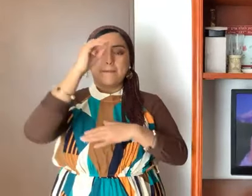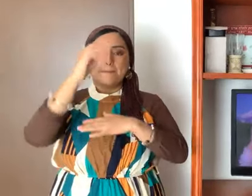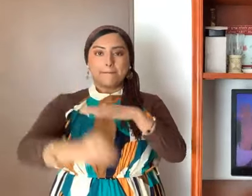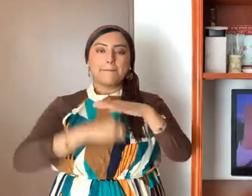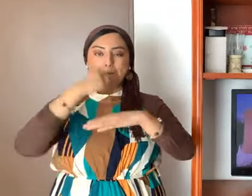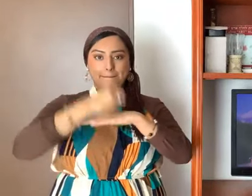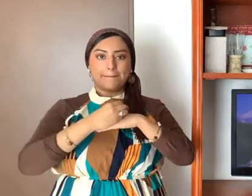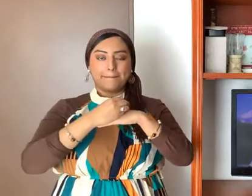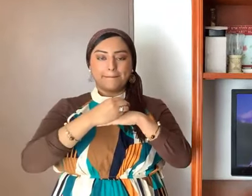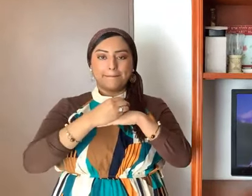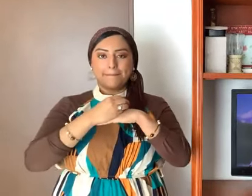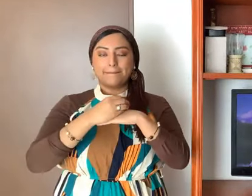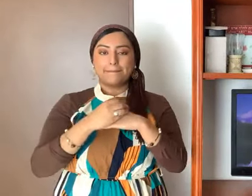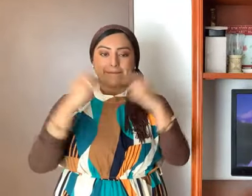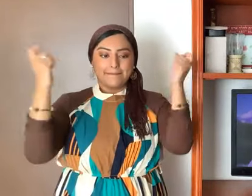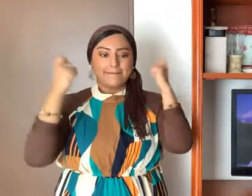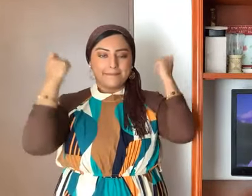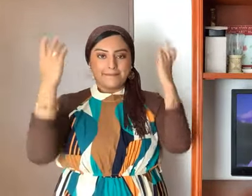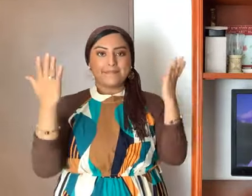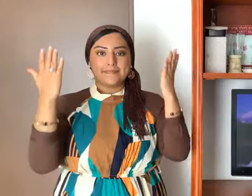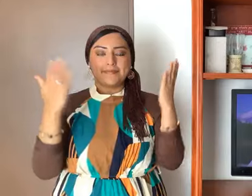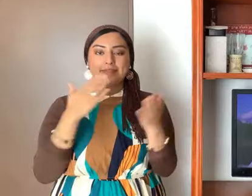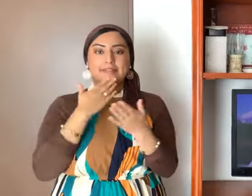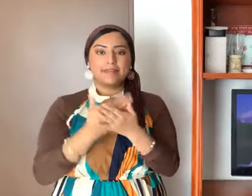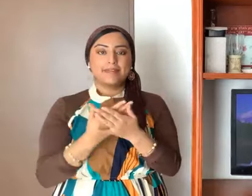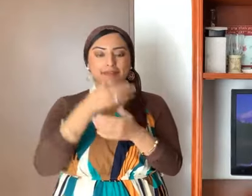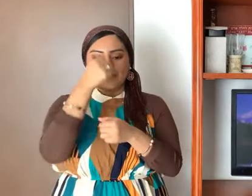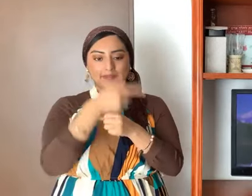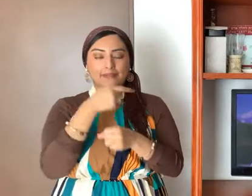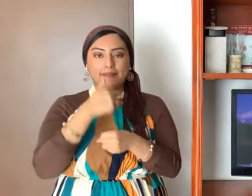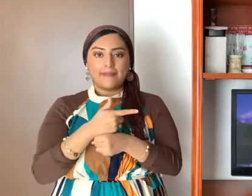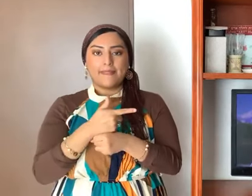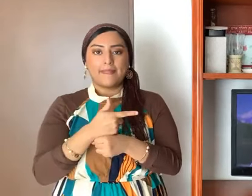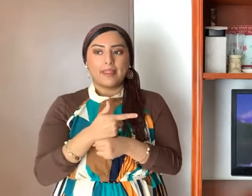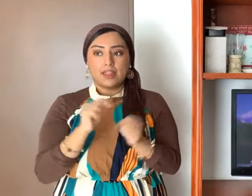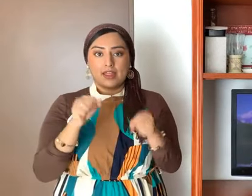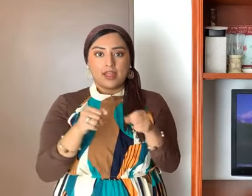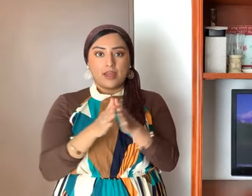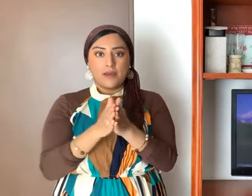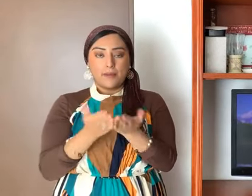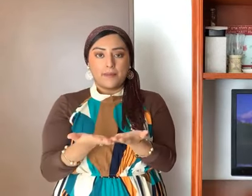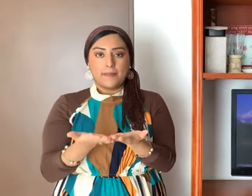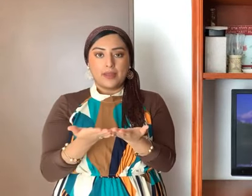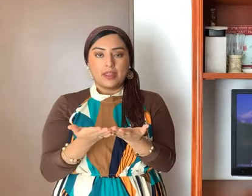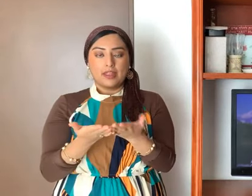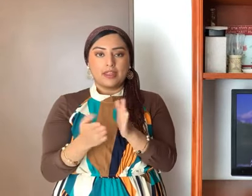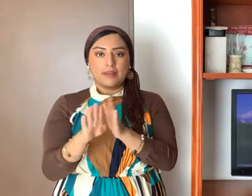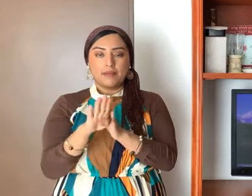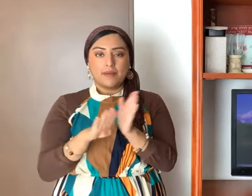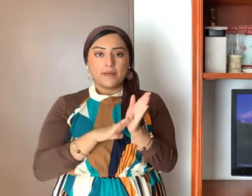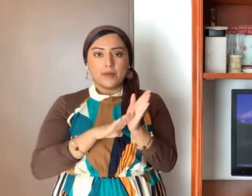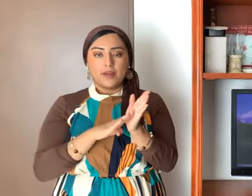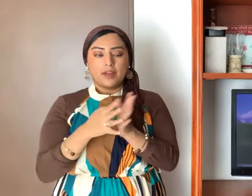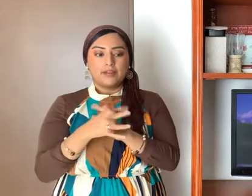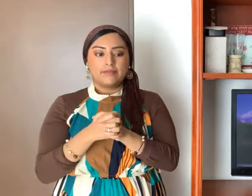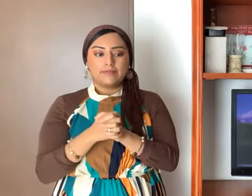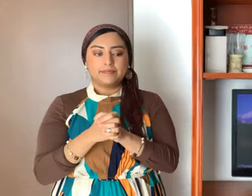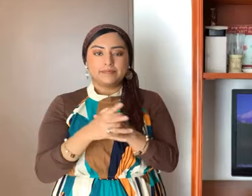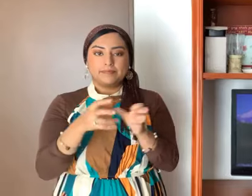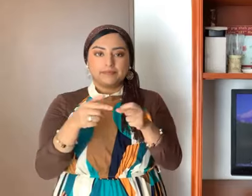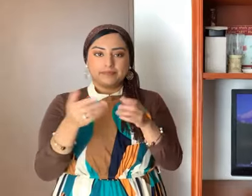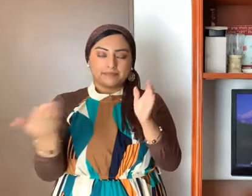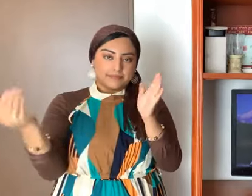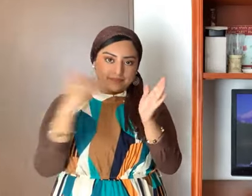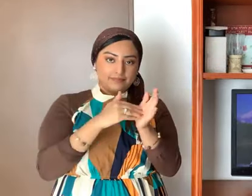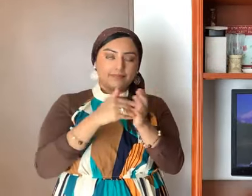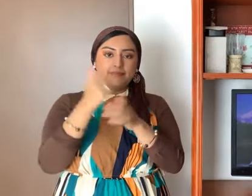Omen, Beomen. Aleluya. Muy bien, amados Sahim. Pues pueden ir abriendo su Biblia. Vamos a regresar